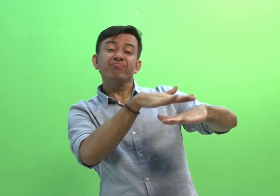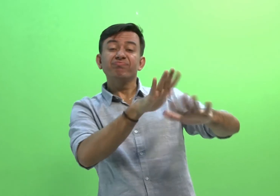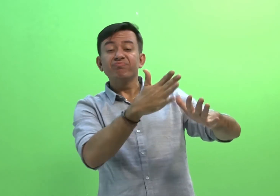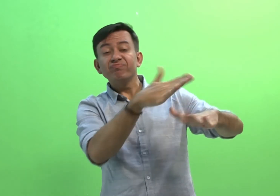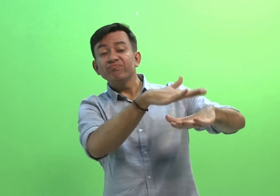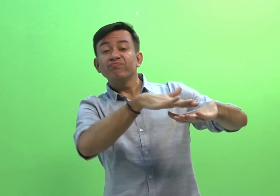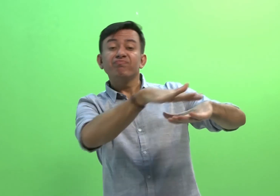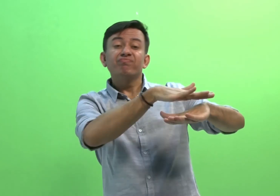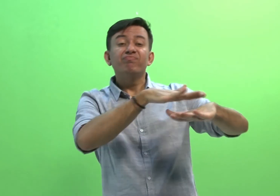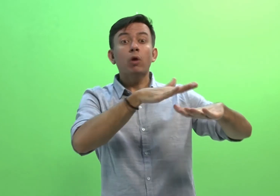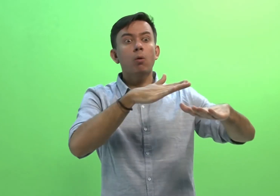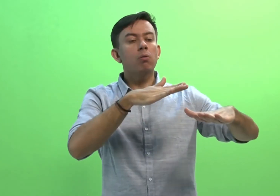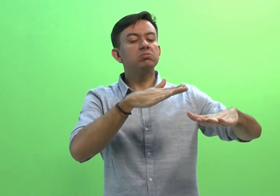não conseguindo ser